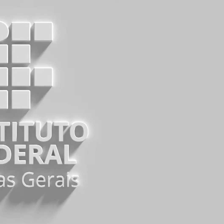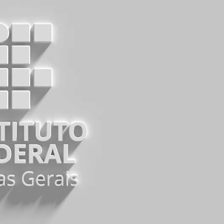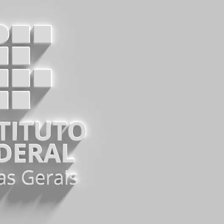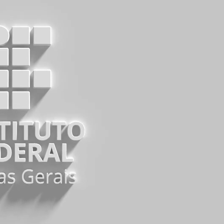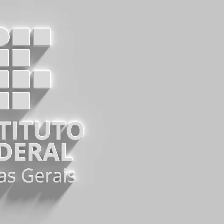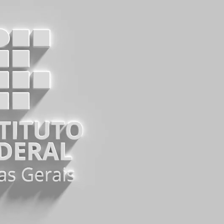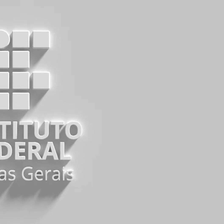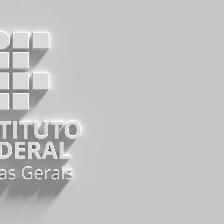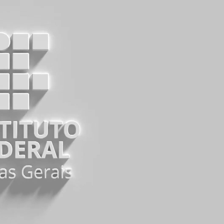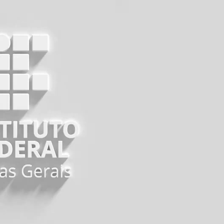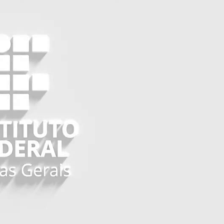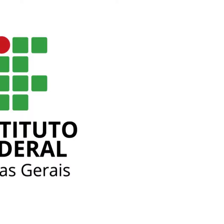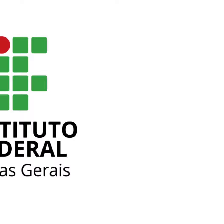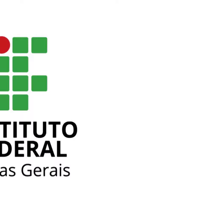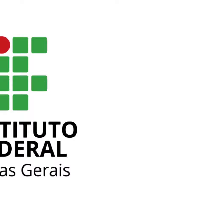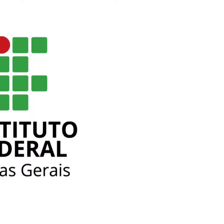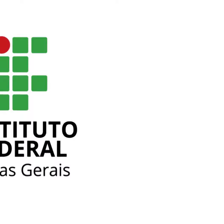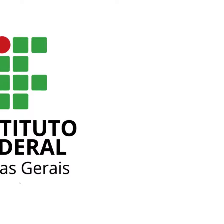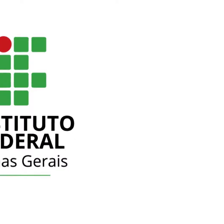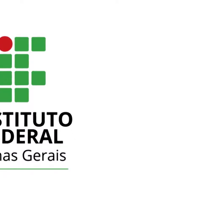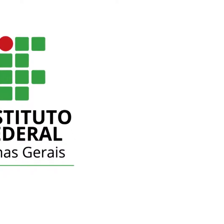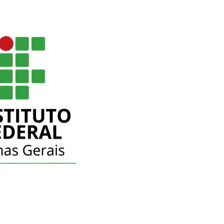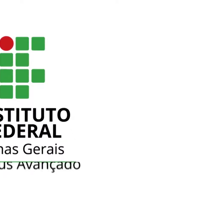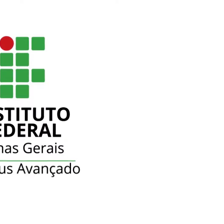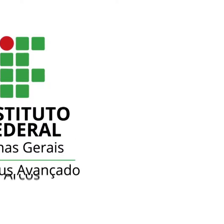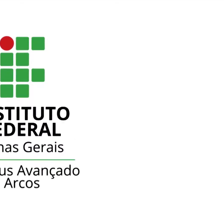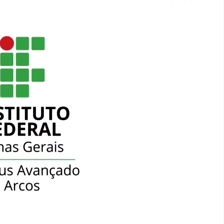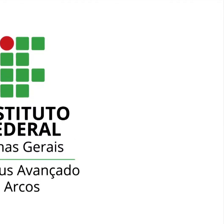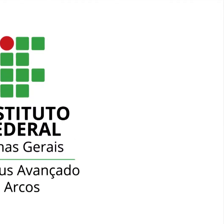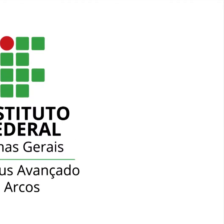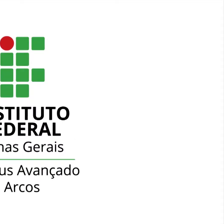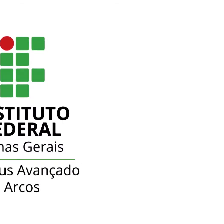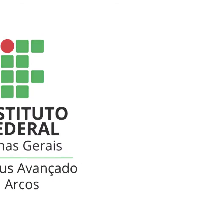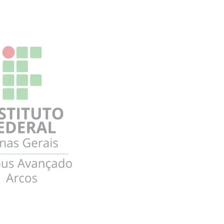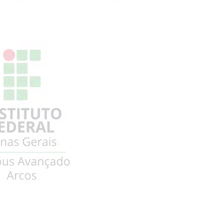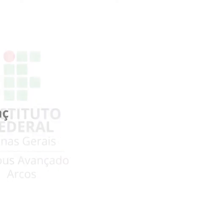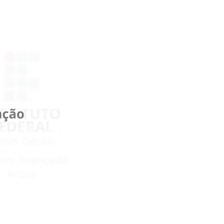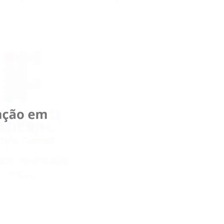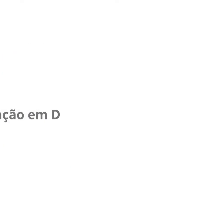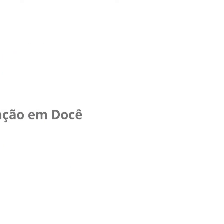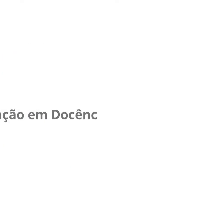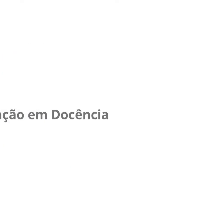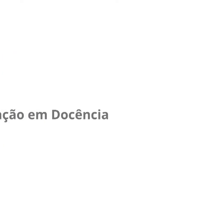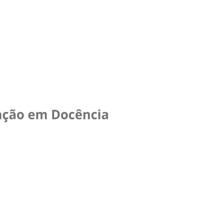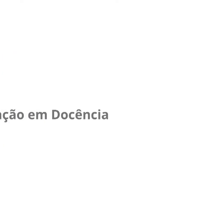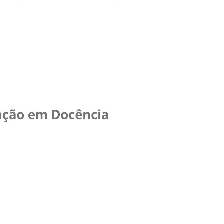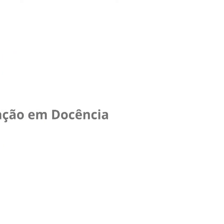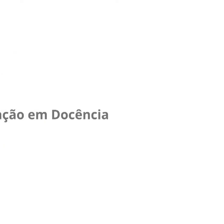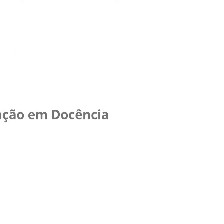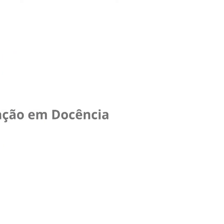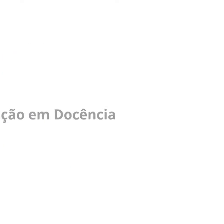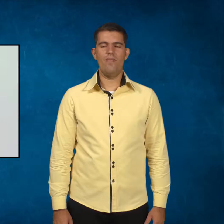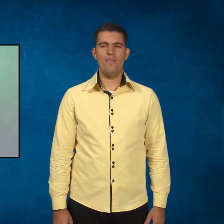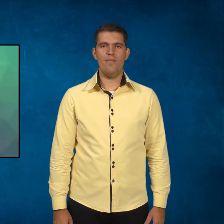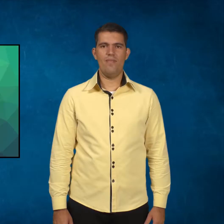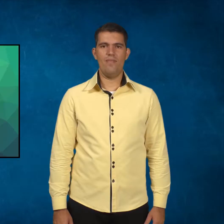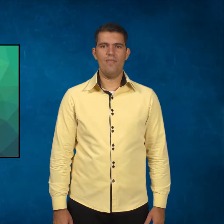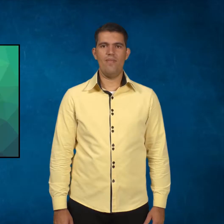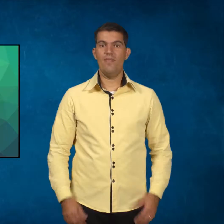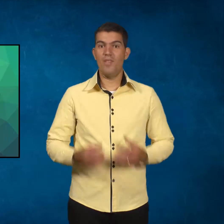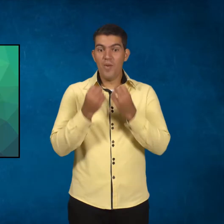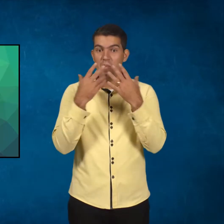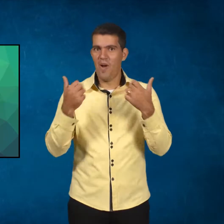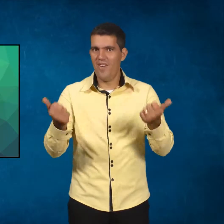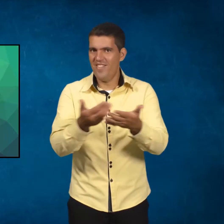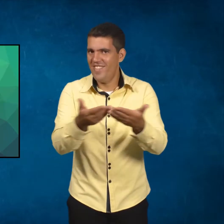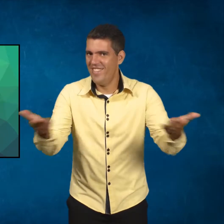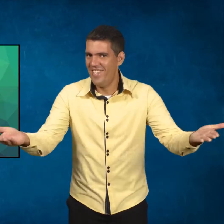aí